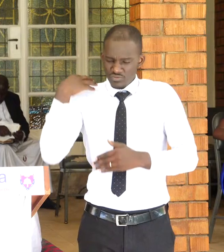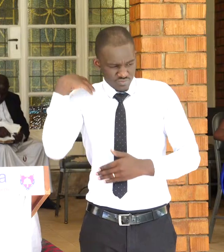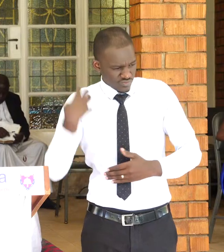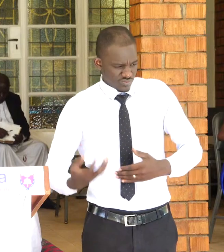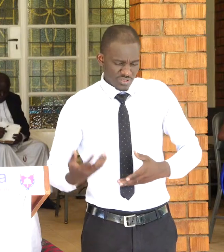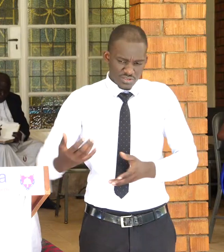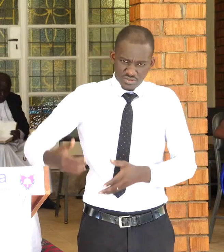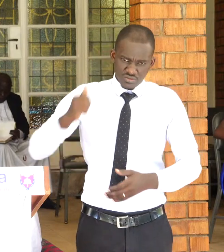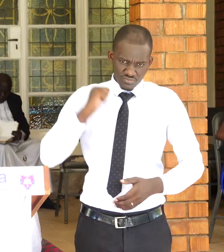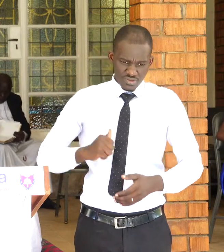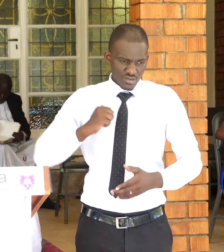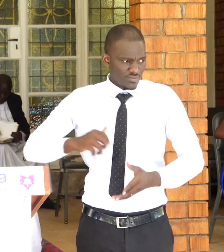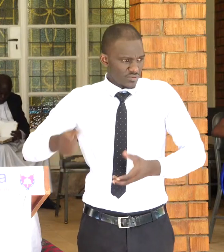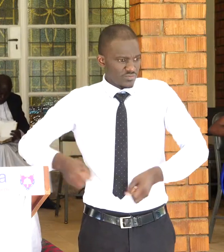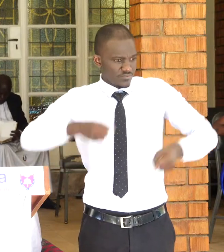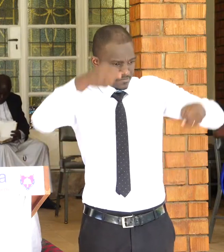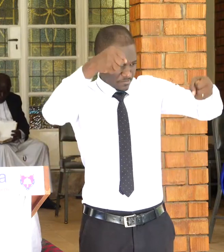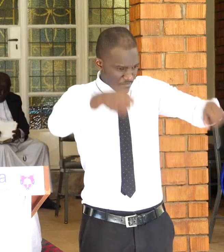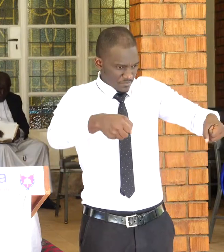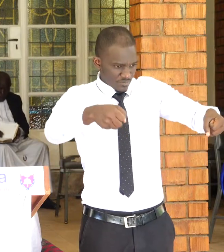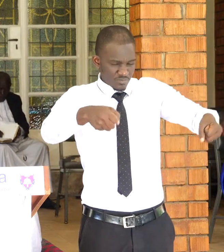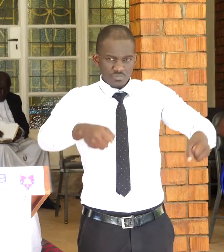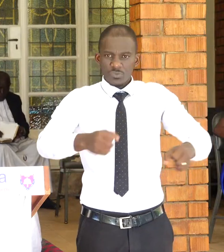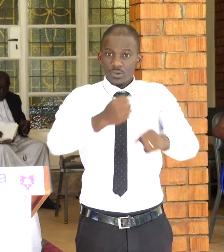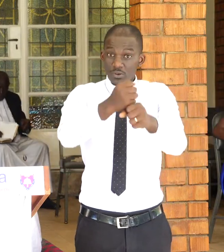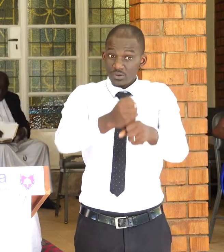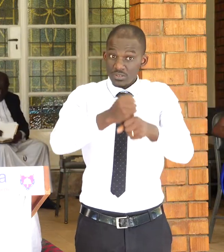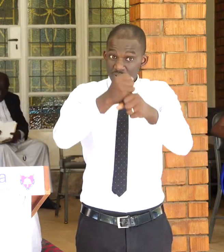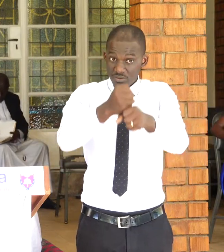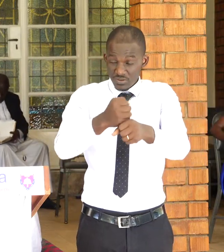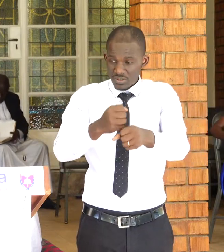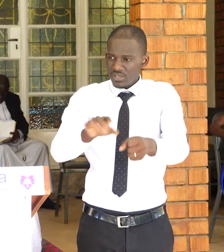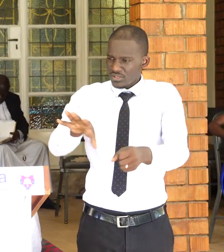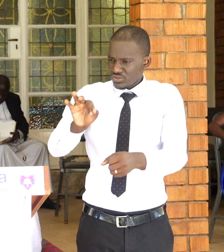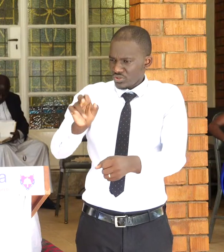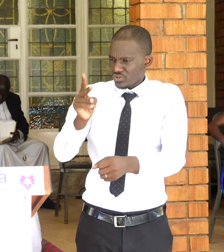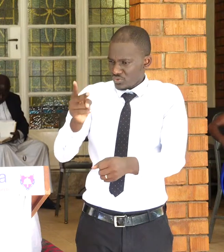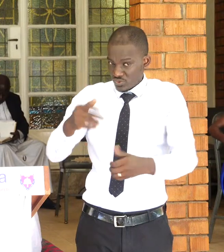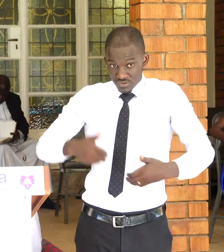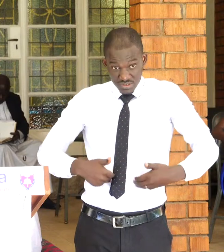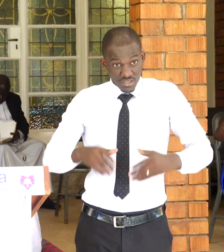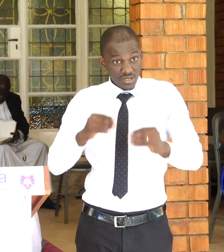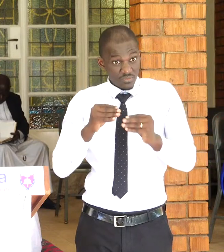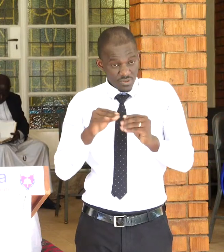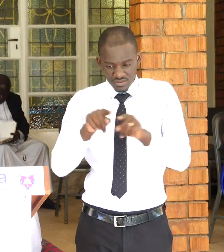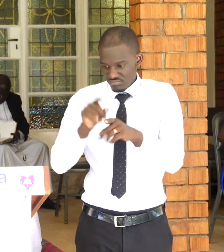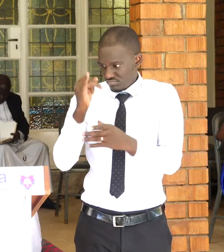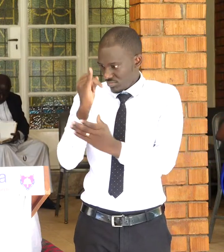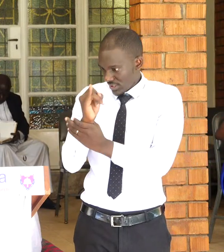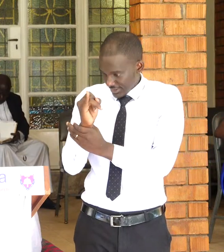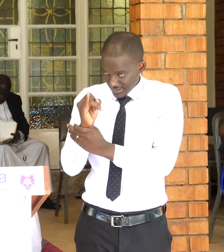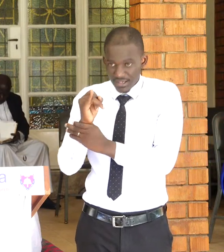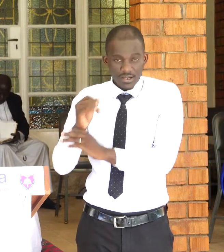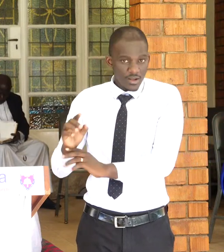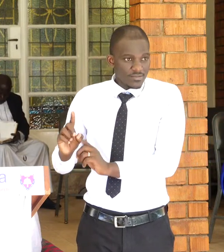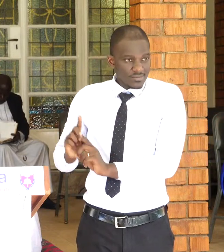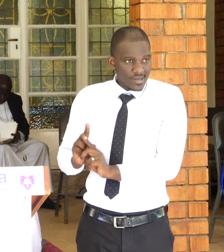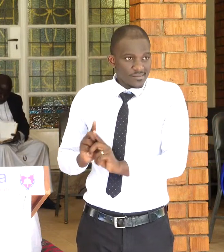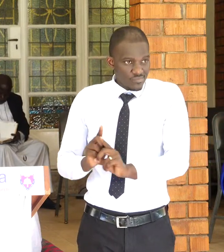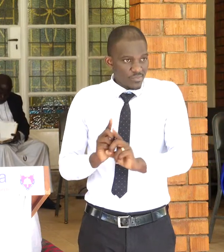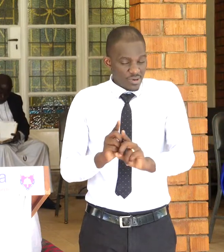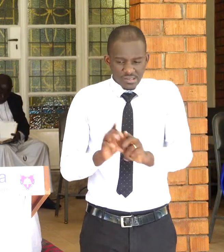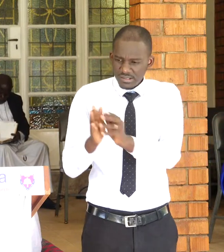amatandiiko ku ndogoyi ye, n'atwala babiri ku bavubuka be ne Isaaka omwana we, n'ayasa